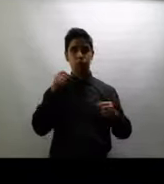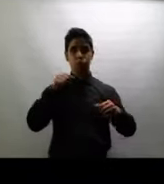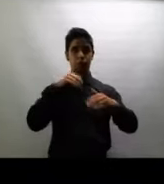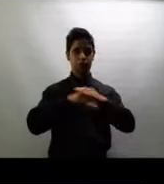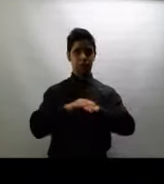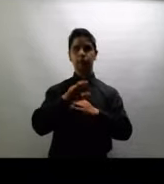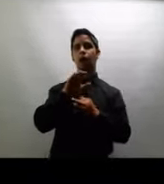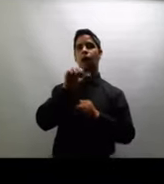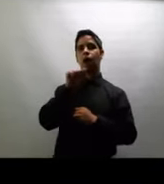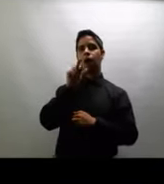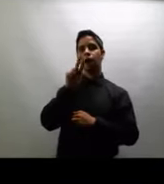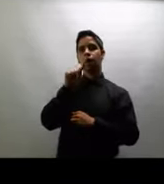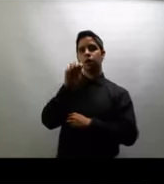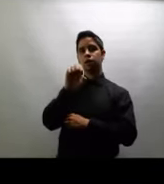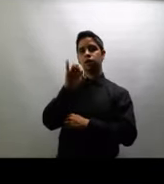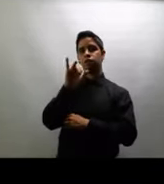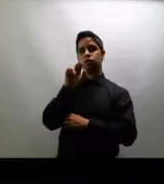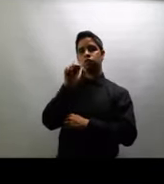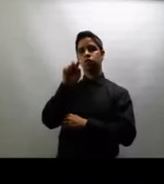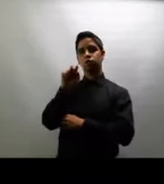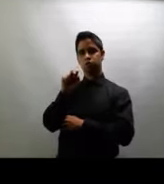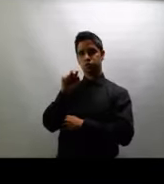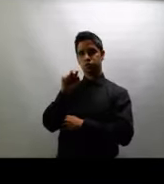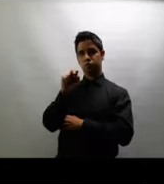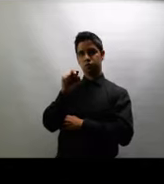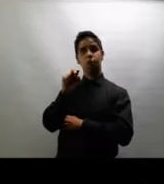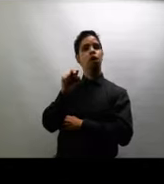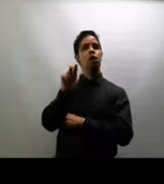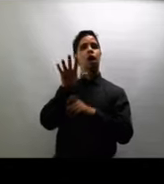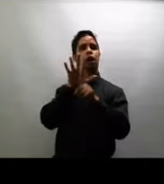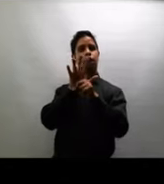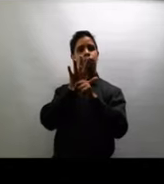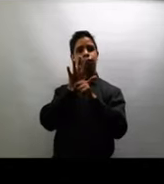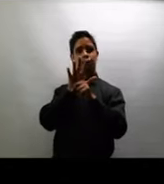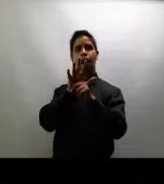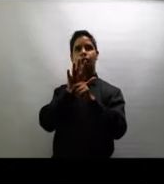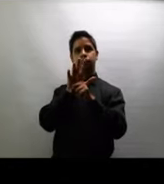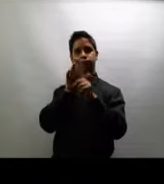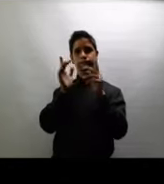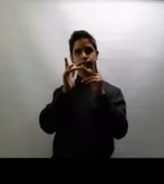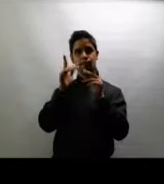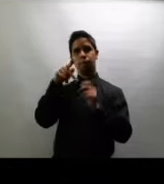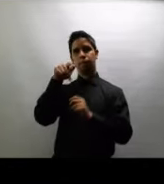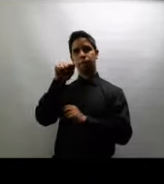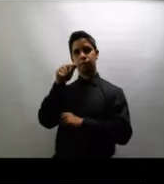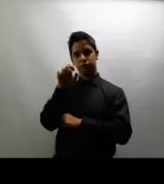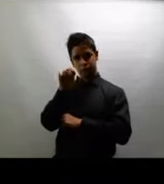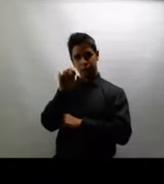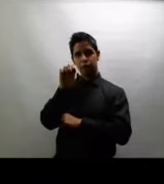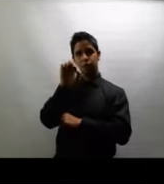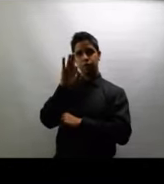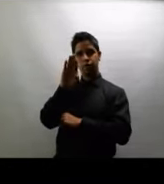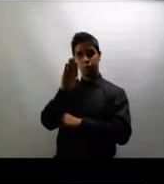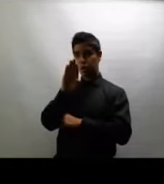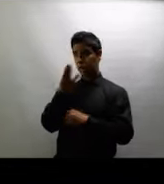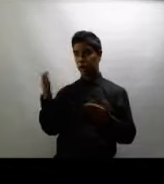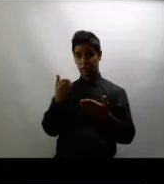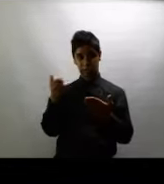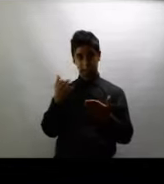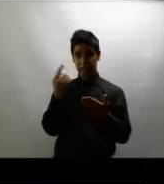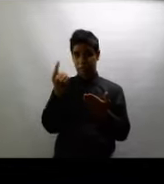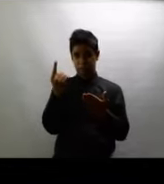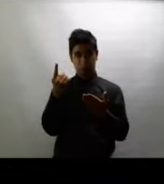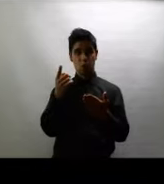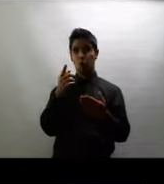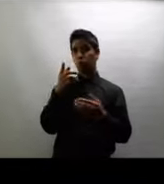a través de Arte Fusión en el fanpage de Facebook. Y estamos aquí como todos los martes.